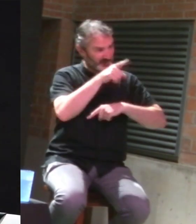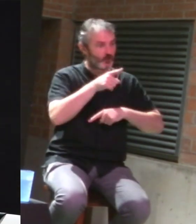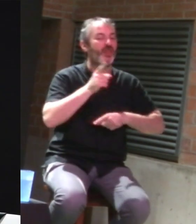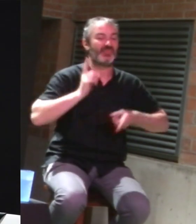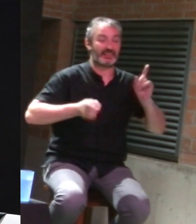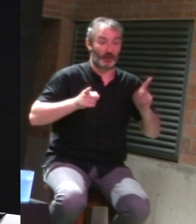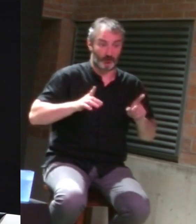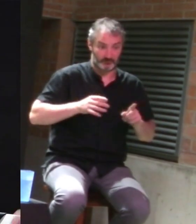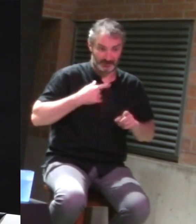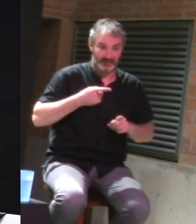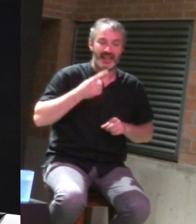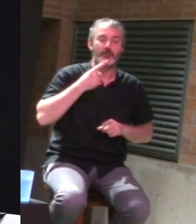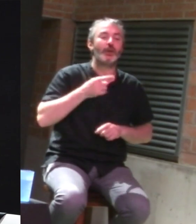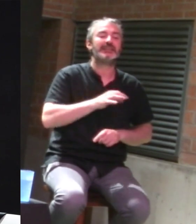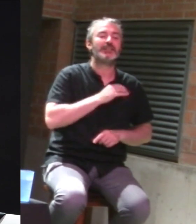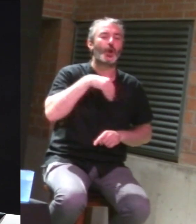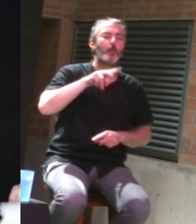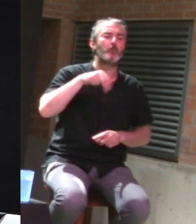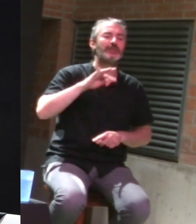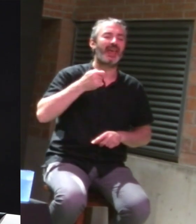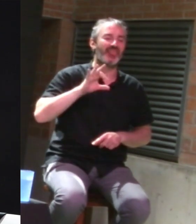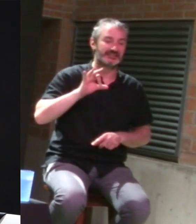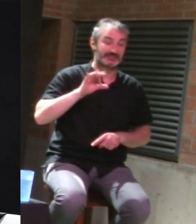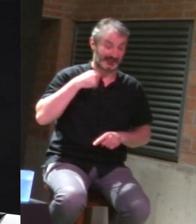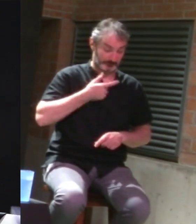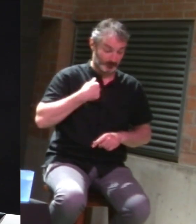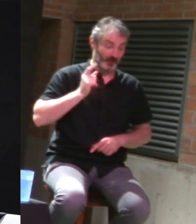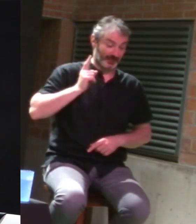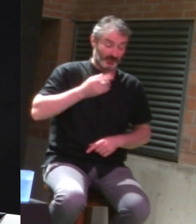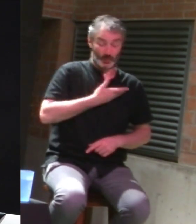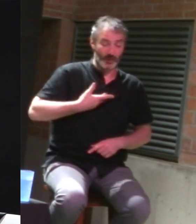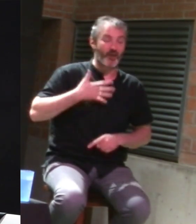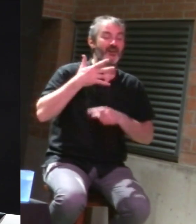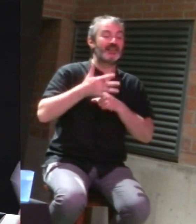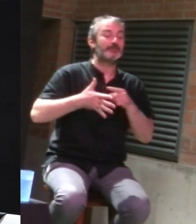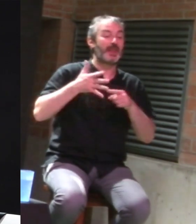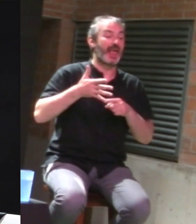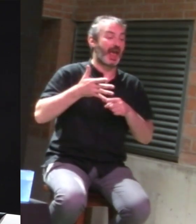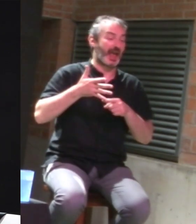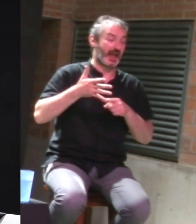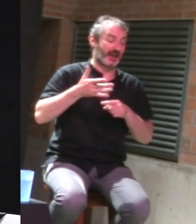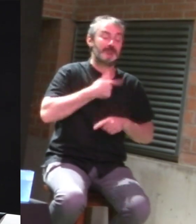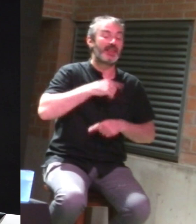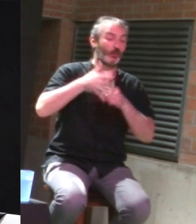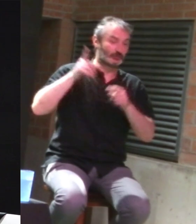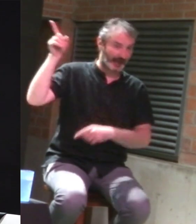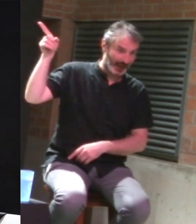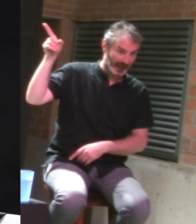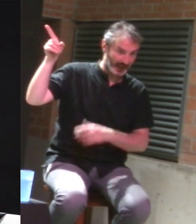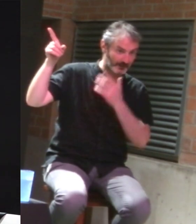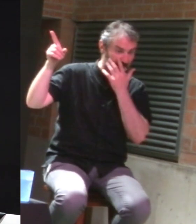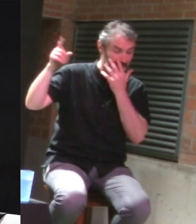gran amo de l'Espanya industrial, durant la vaga de la Constança és el president del Foment del Treball Nacional i